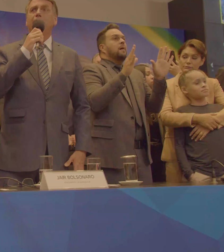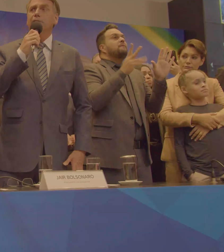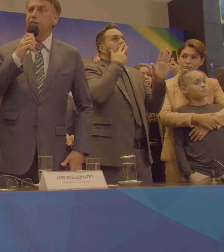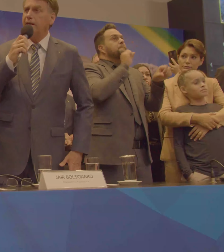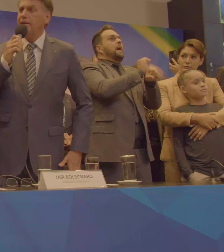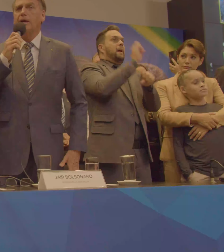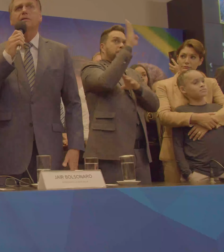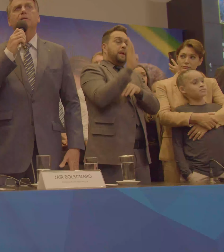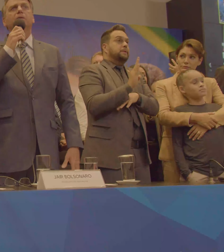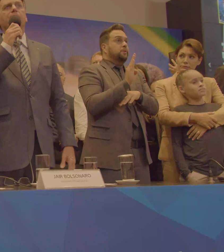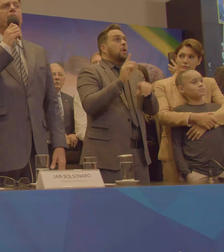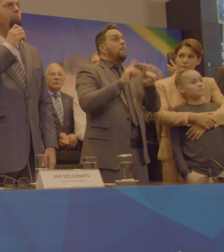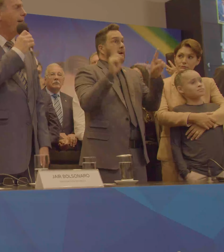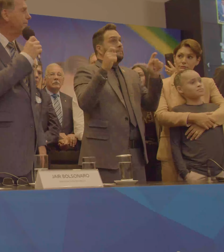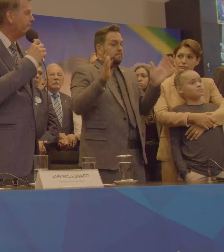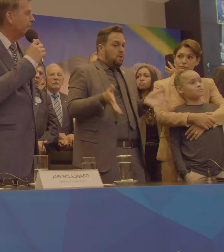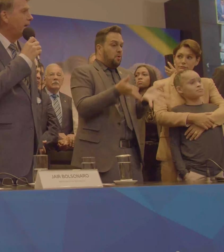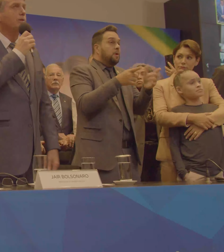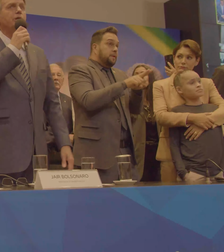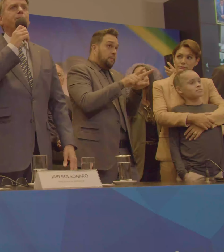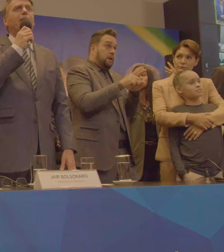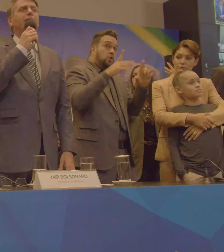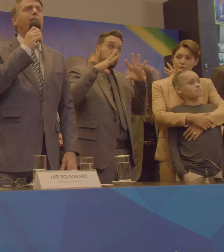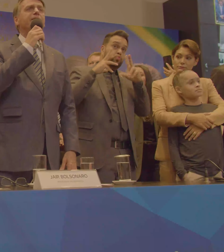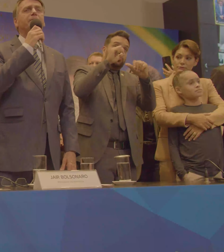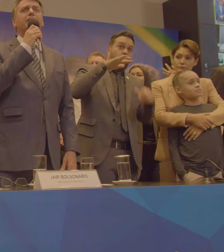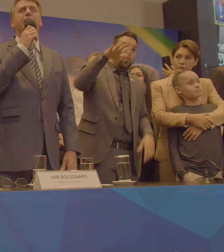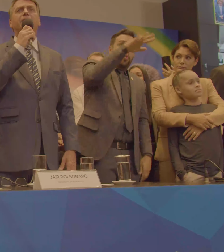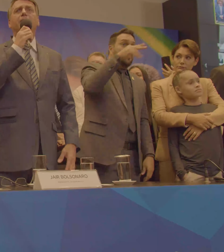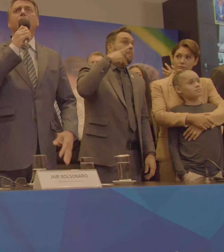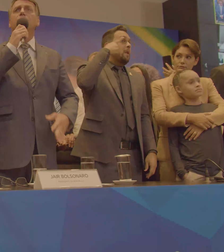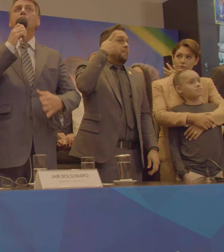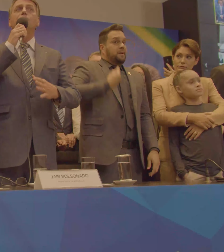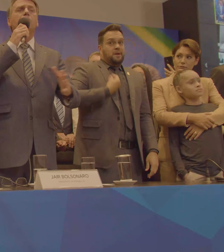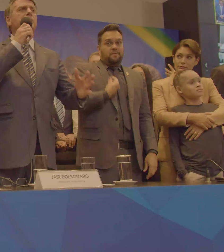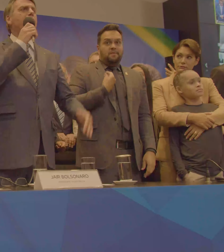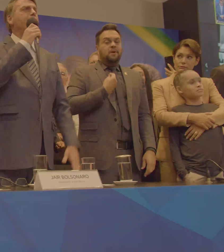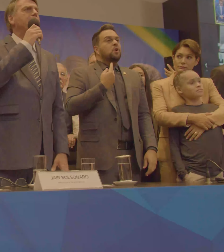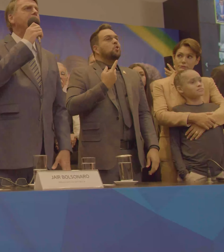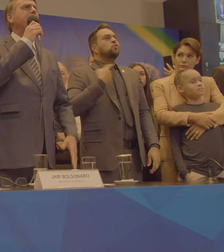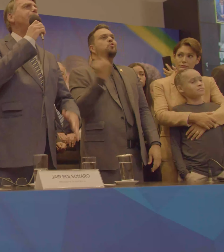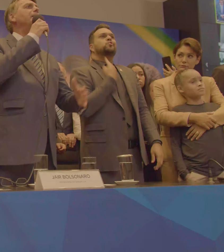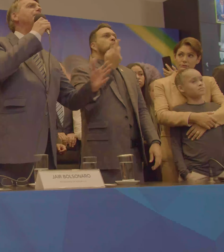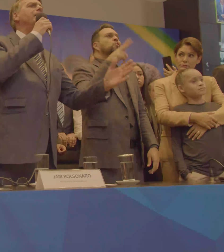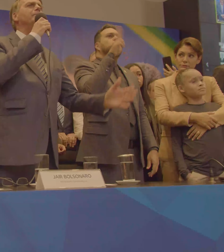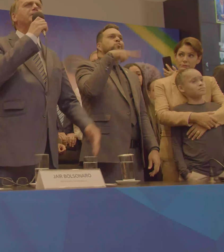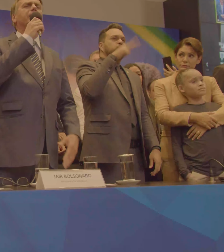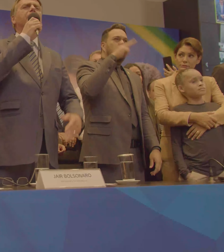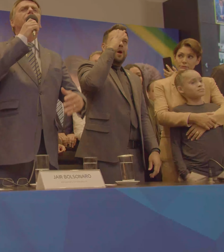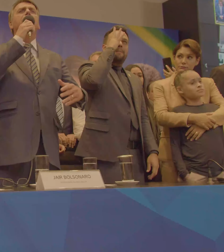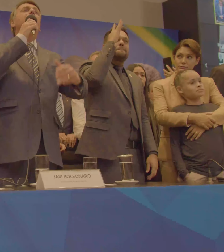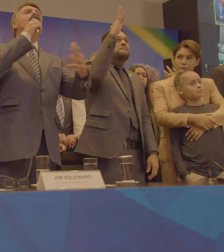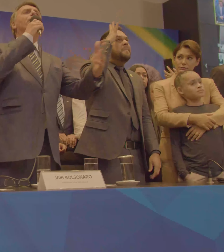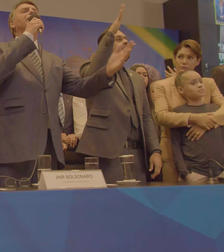frente. Dizer, Lira, dizer também a todos os parlamentares aqui presentes, nós nunca sequer pensamos